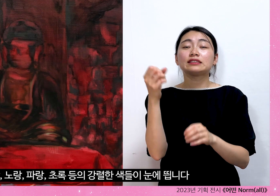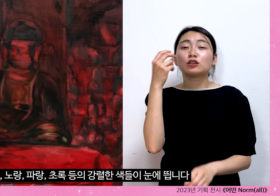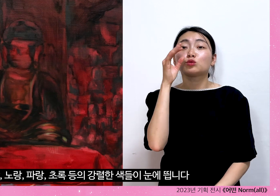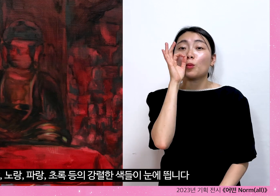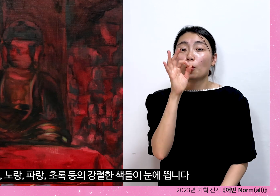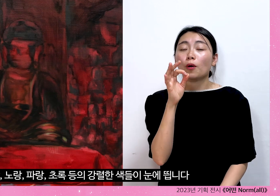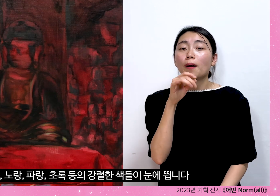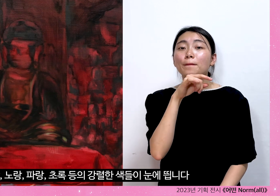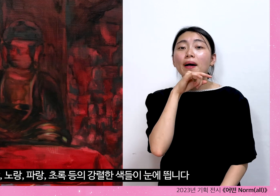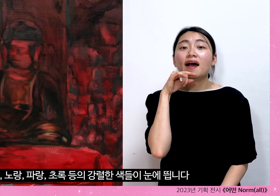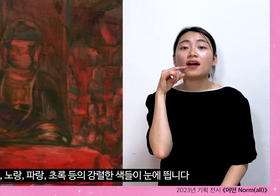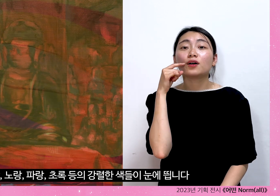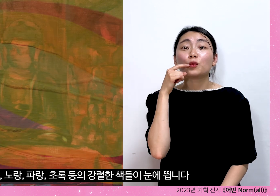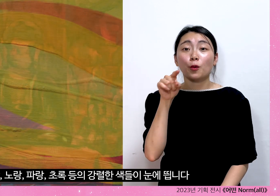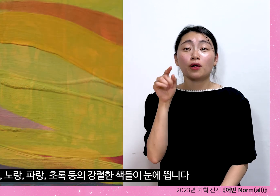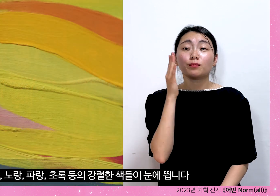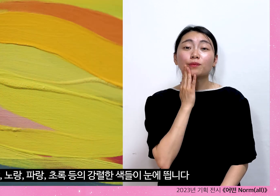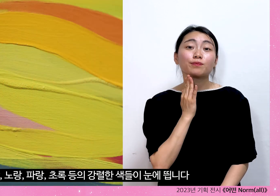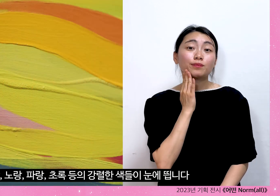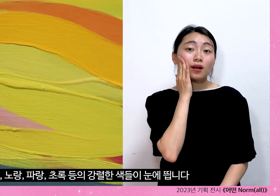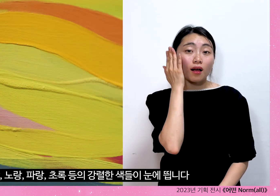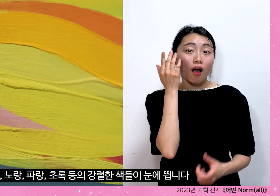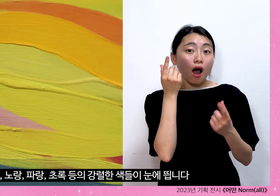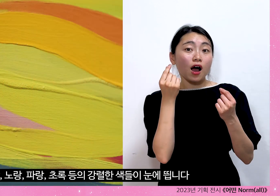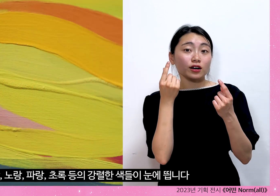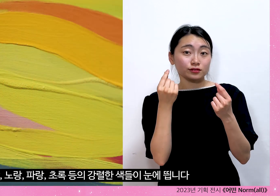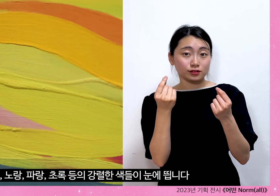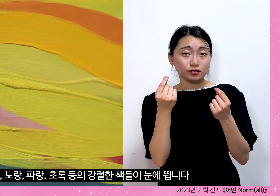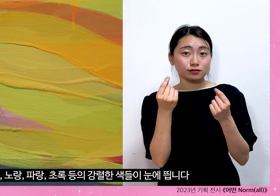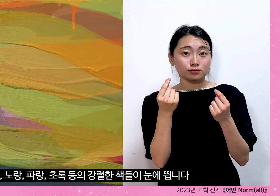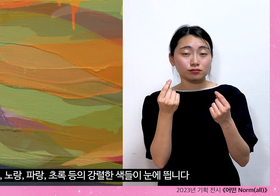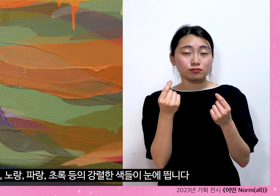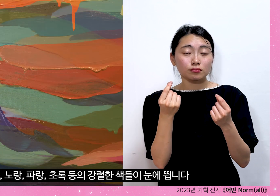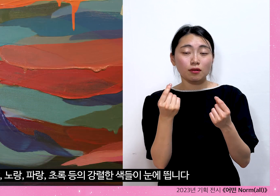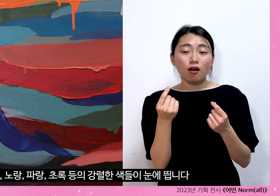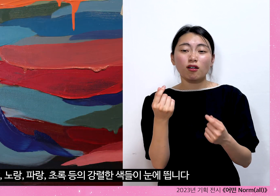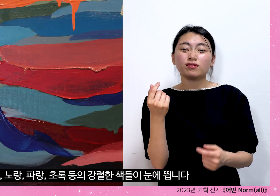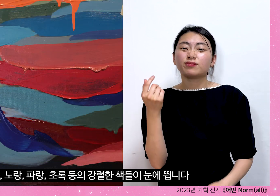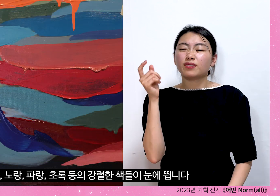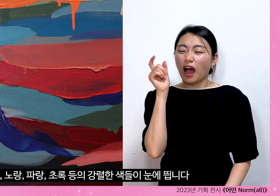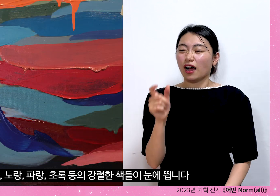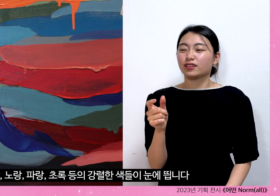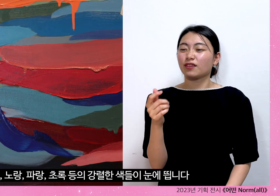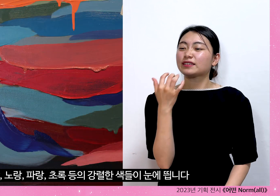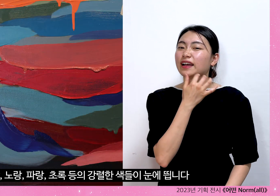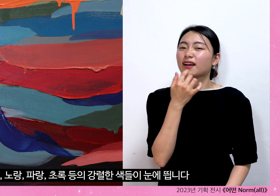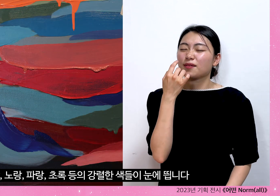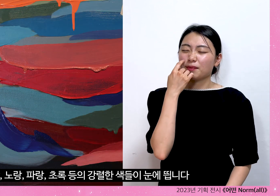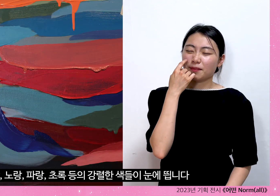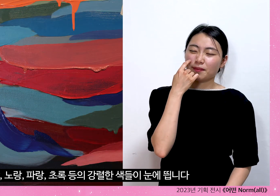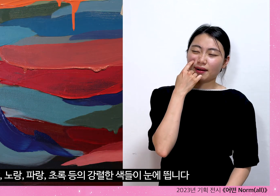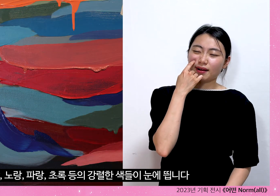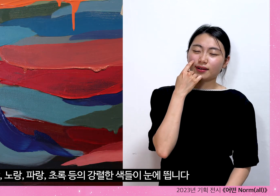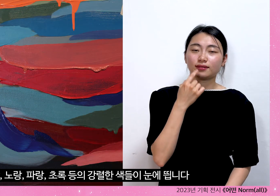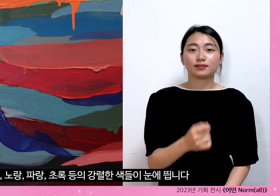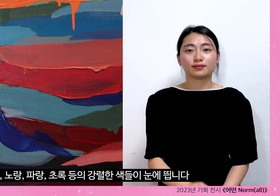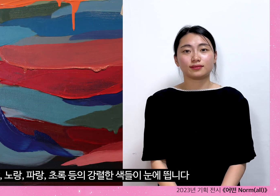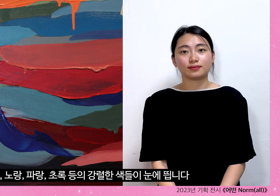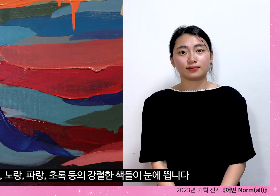빨강, 노랑, 파랑, 초록 등의 강렬한 색들이 눈에 띕니다.